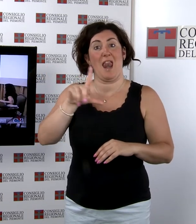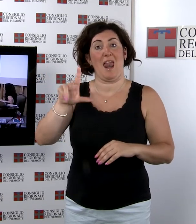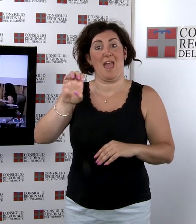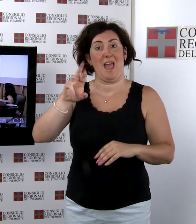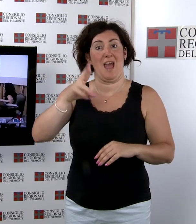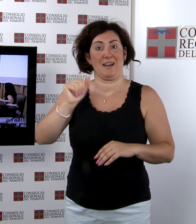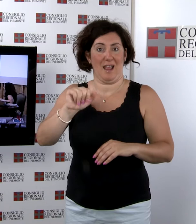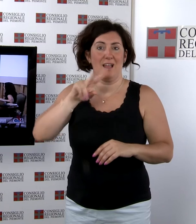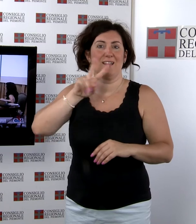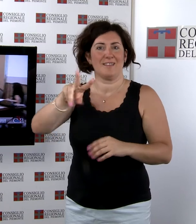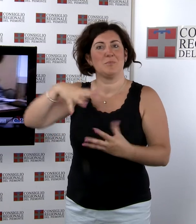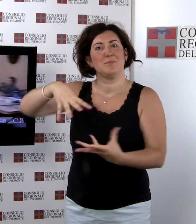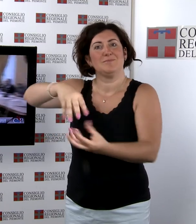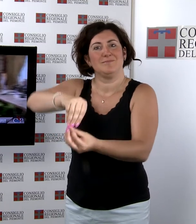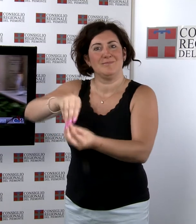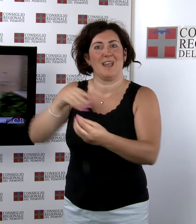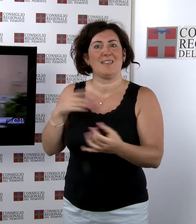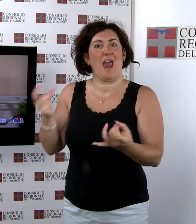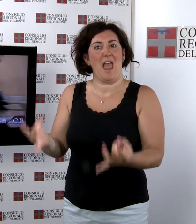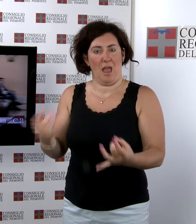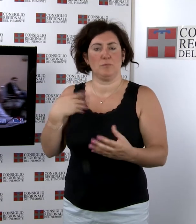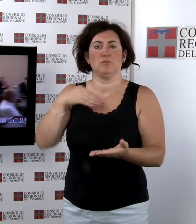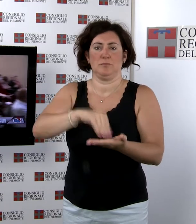La